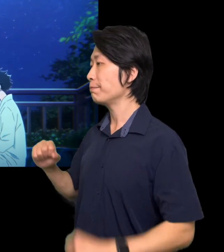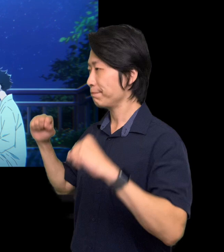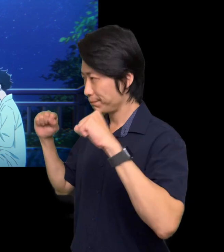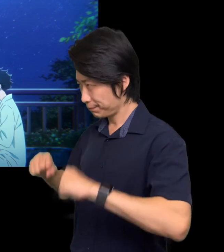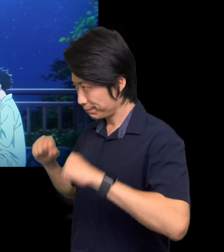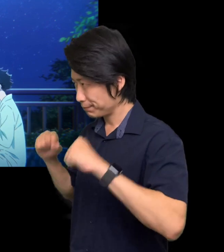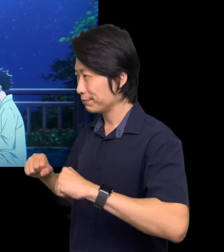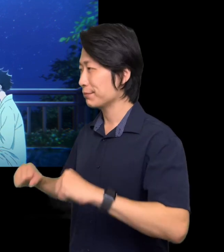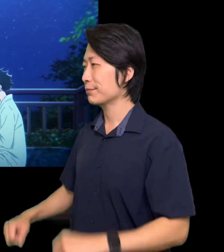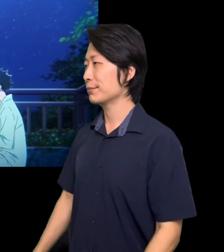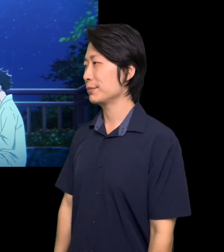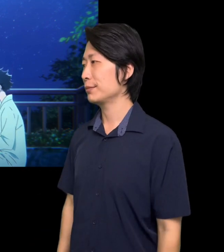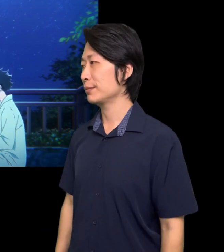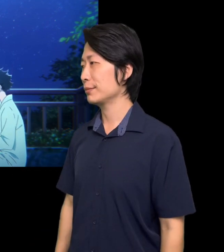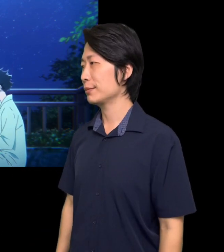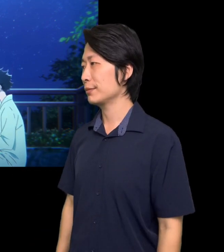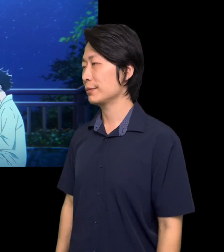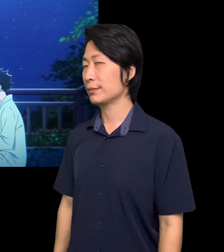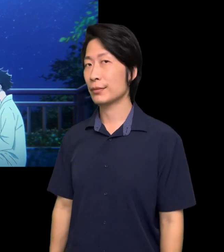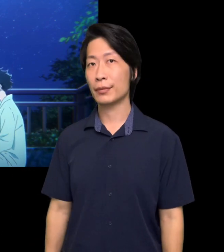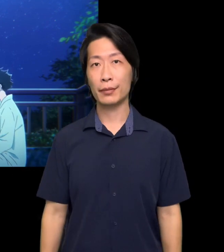よ。 俺、もう元気だよ。